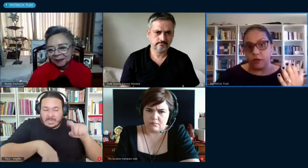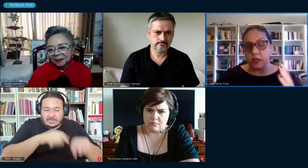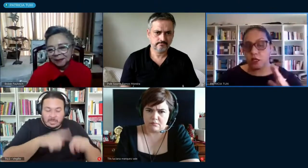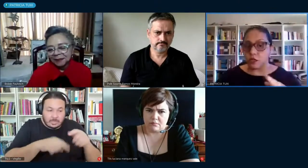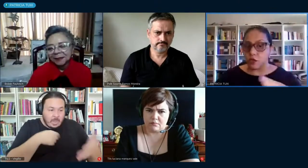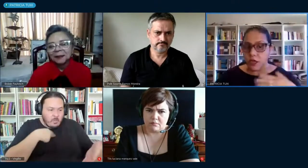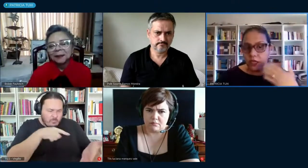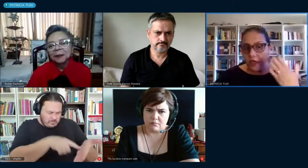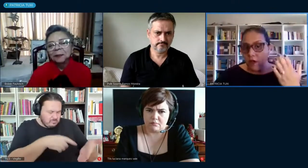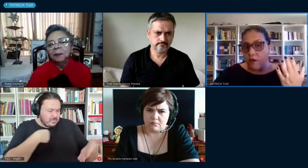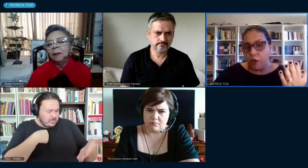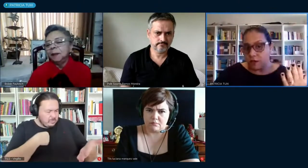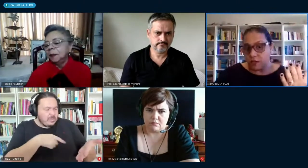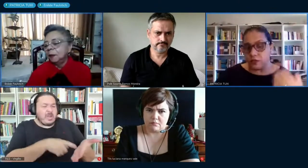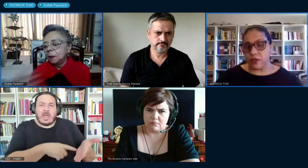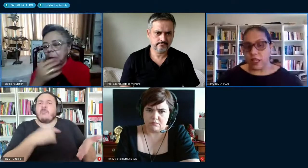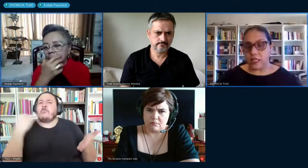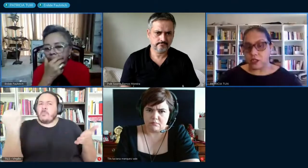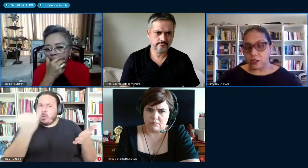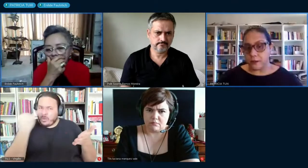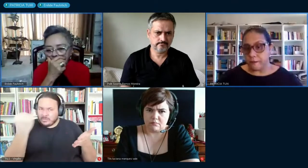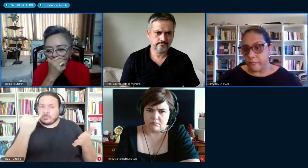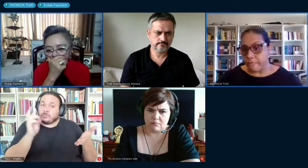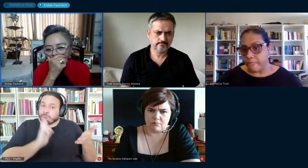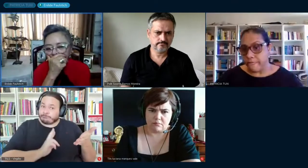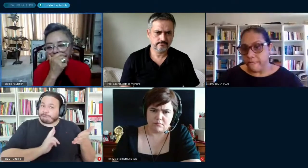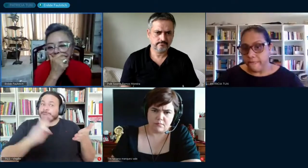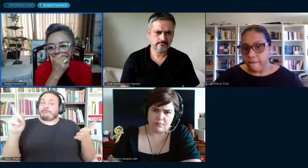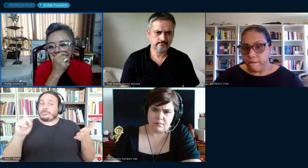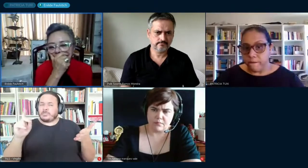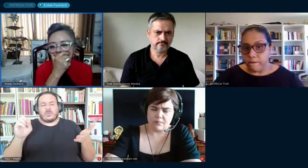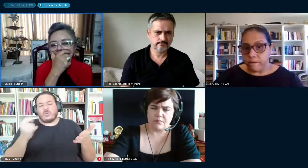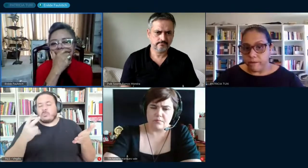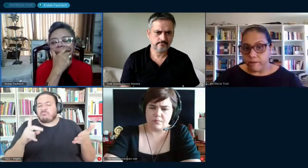mais importante ou que fosse diferente?